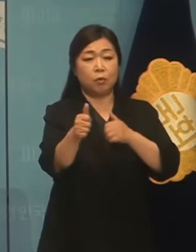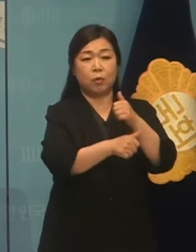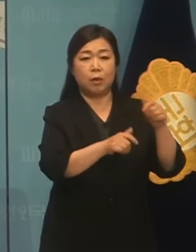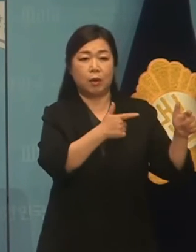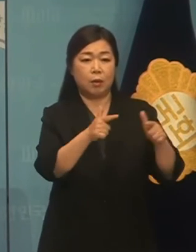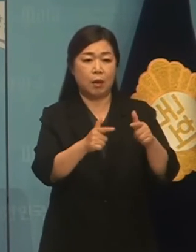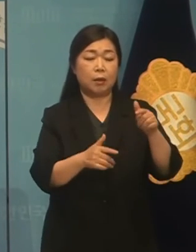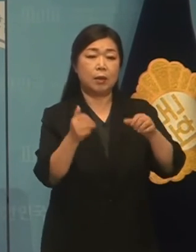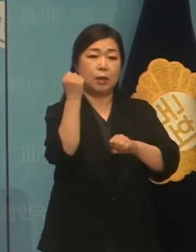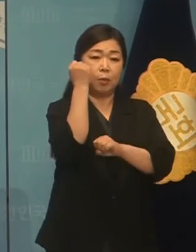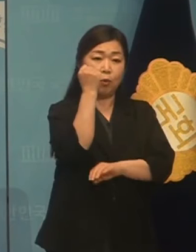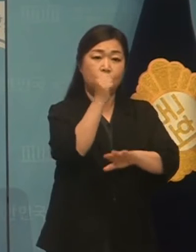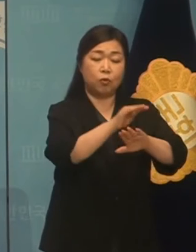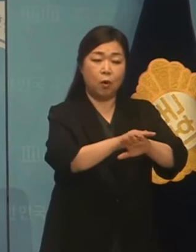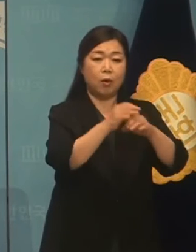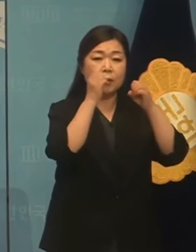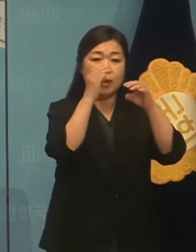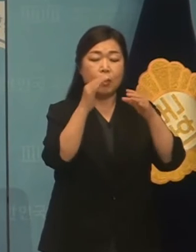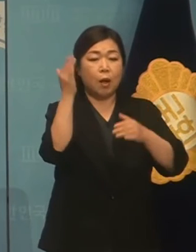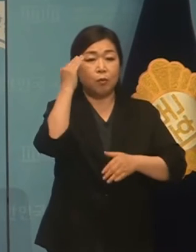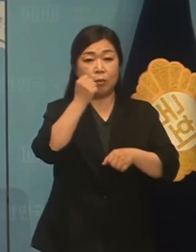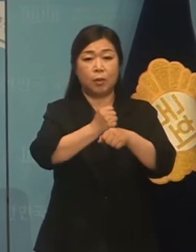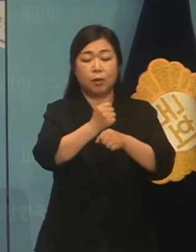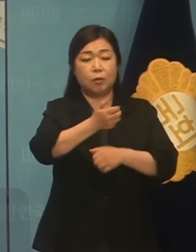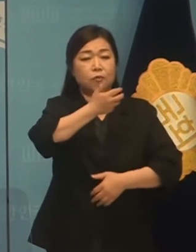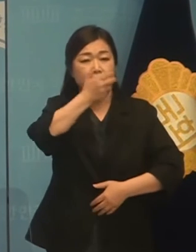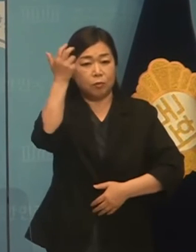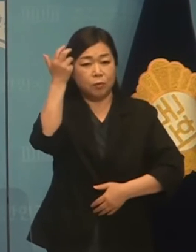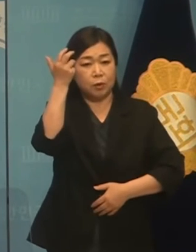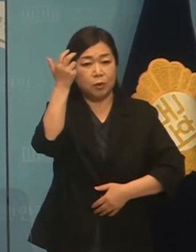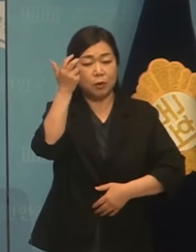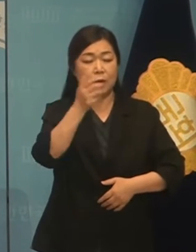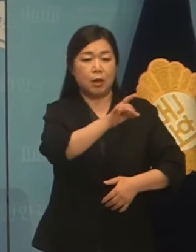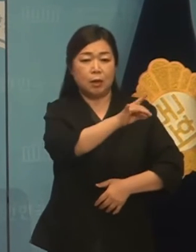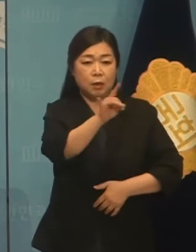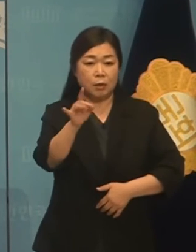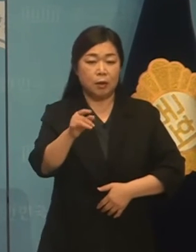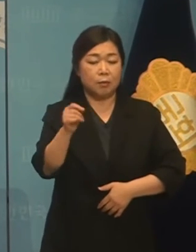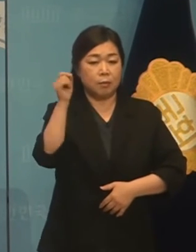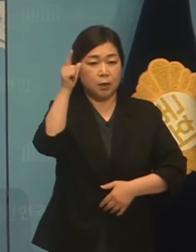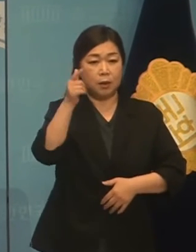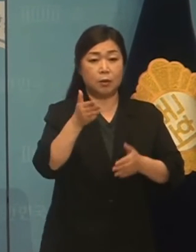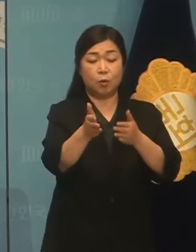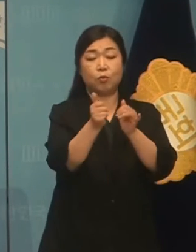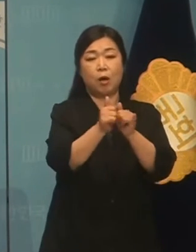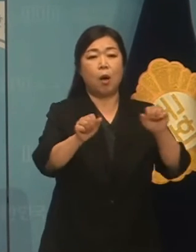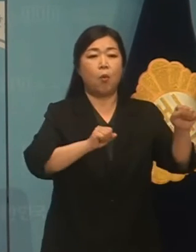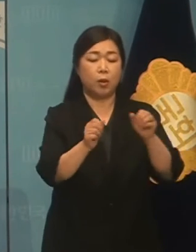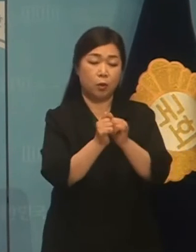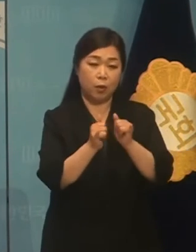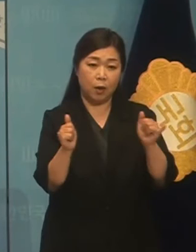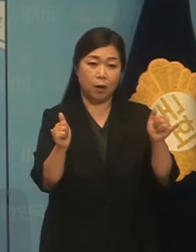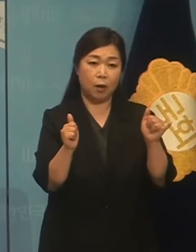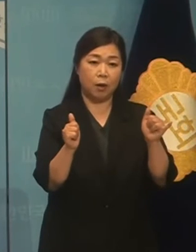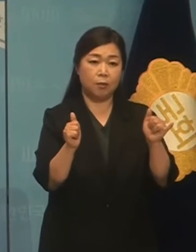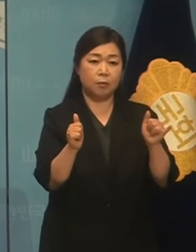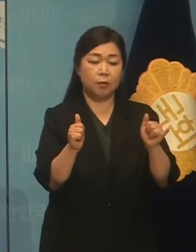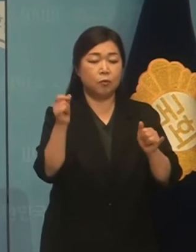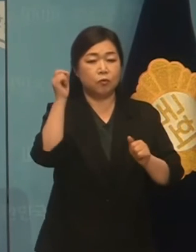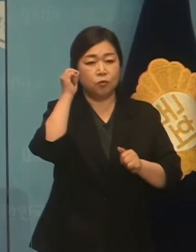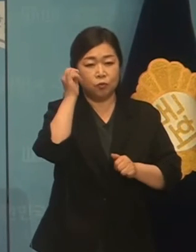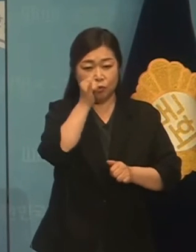등을 플랫폼으로 하여 새로운 대한민국을 꿈꾸는 각계의 탁월한 전문가, 활동가,